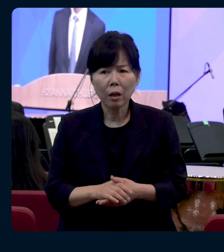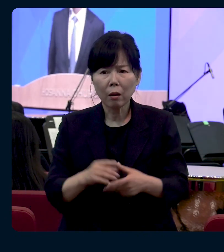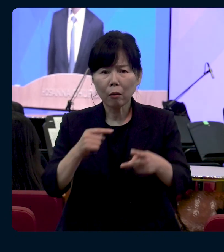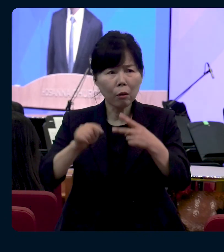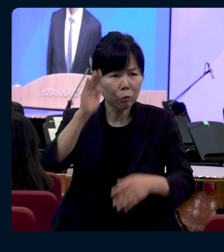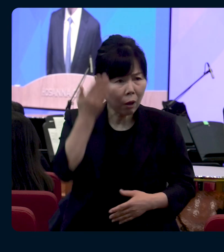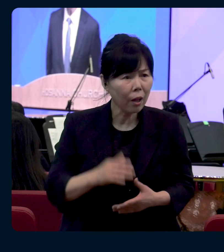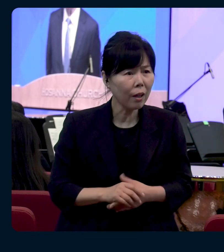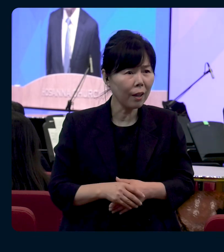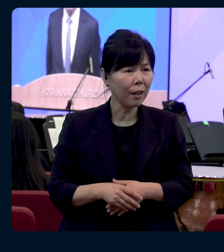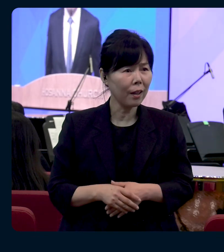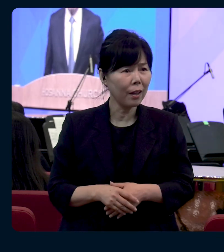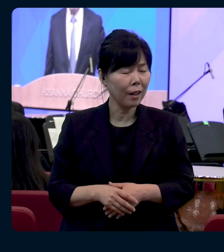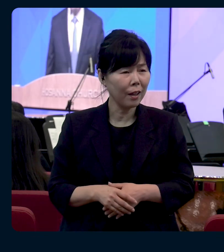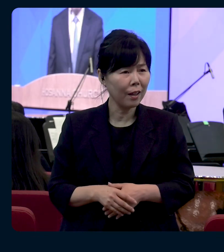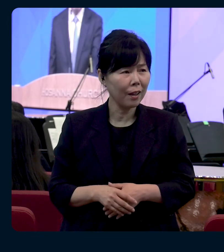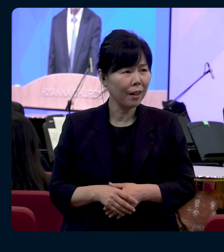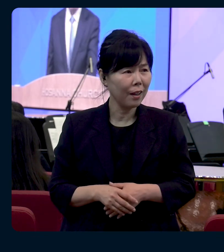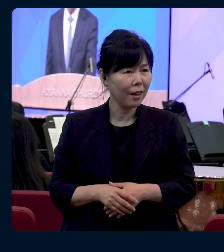그것이?